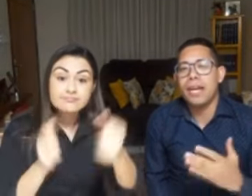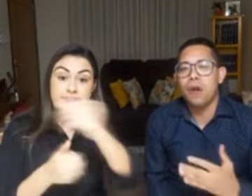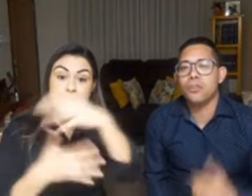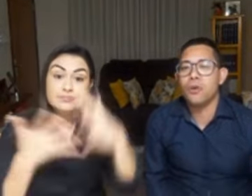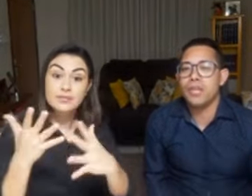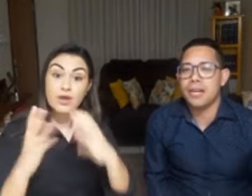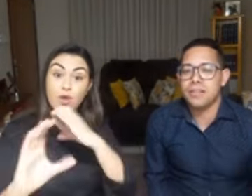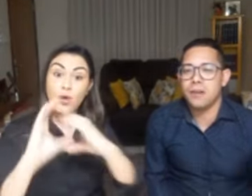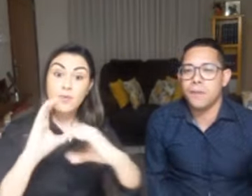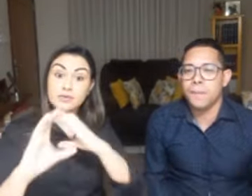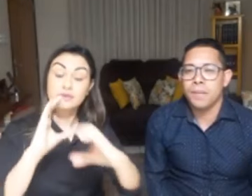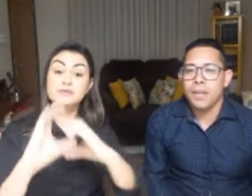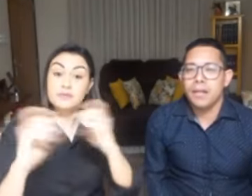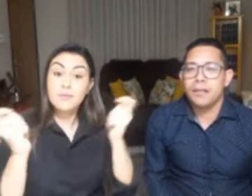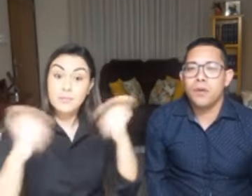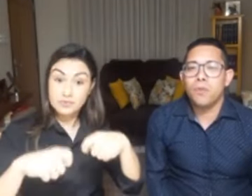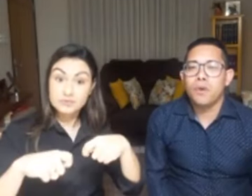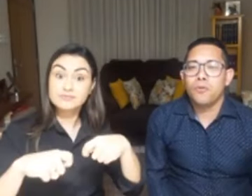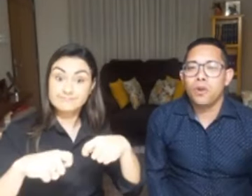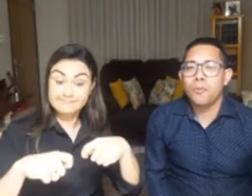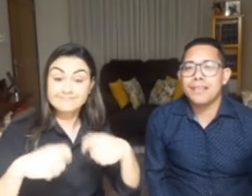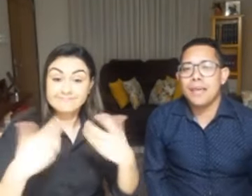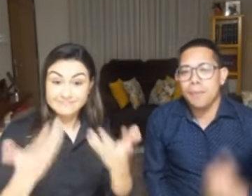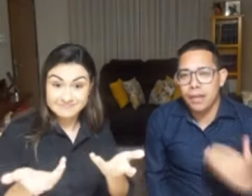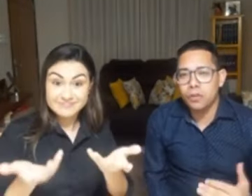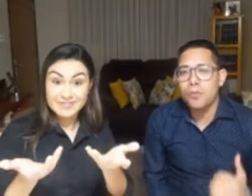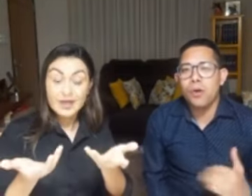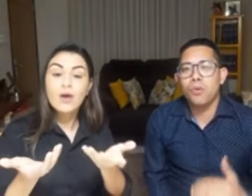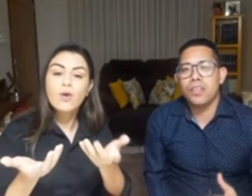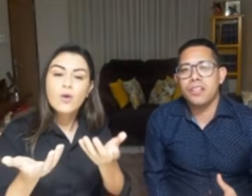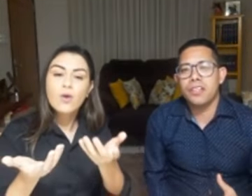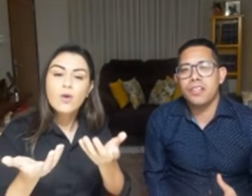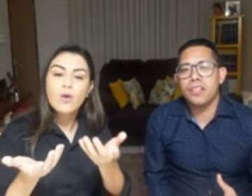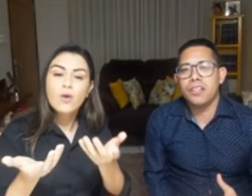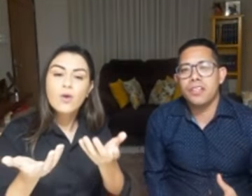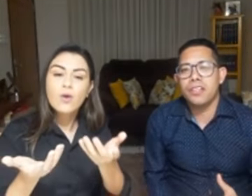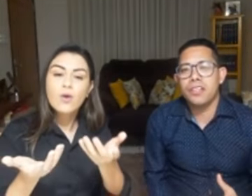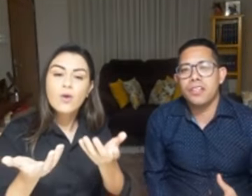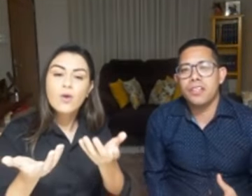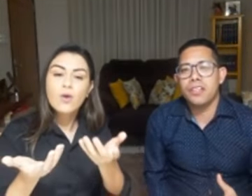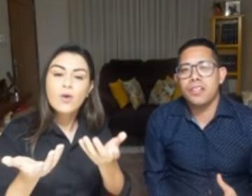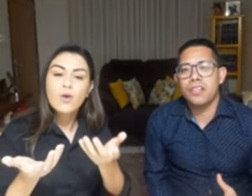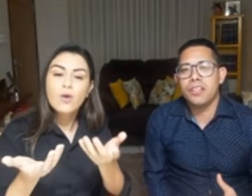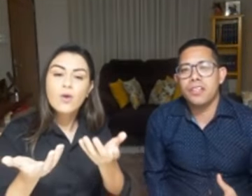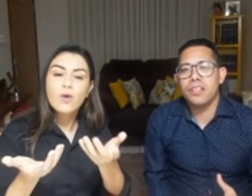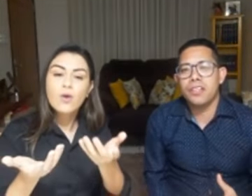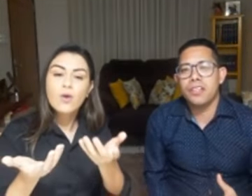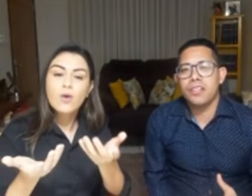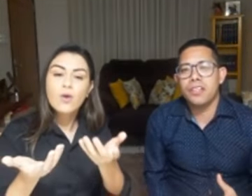meio legal de comunicação. Então, foi um embasamento e uma conquista.